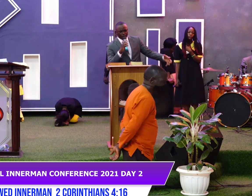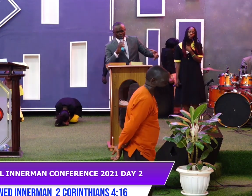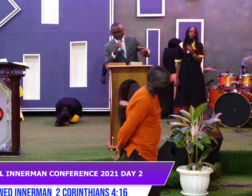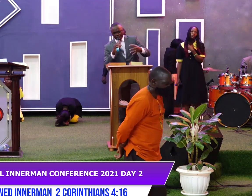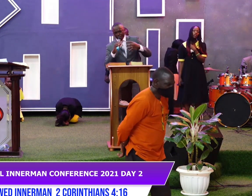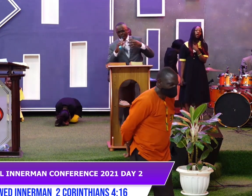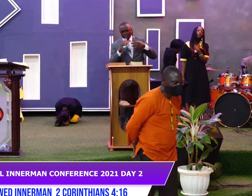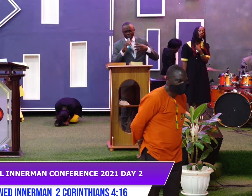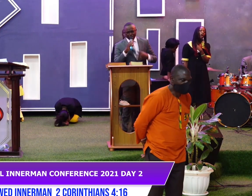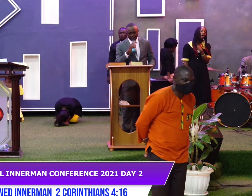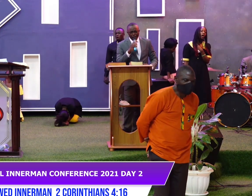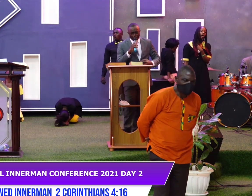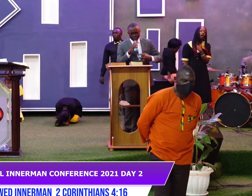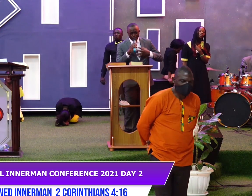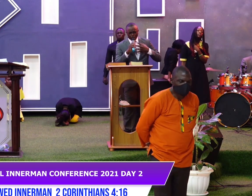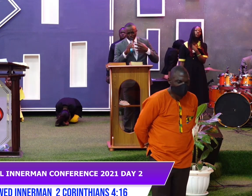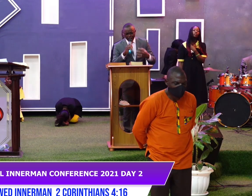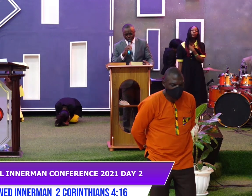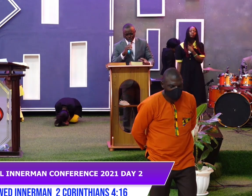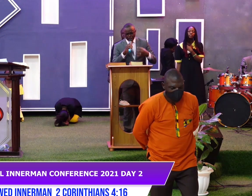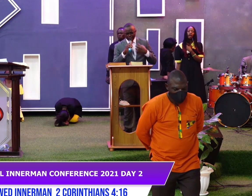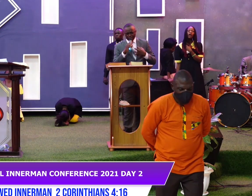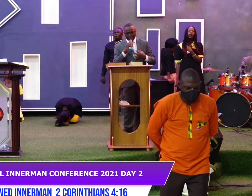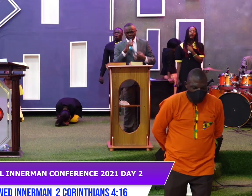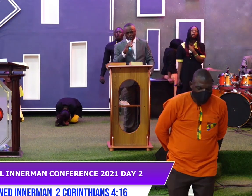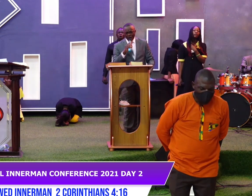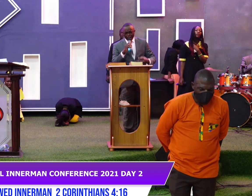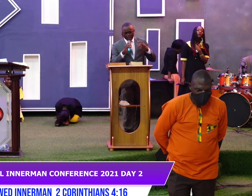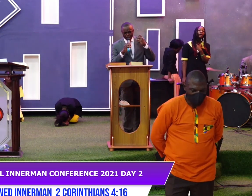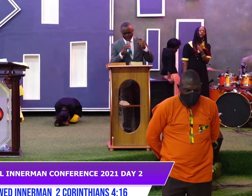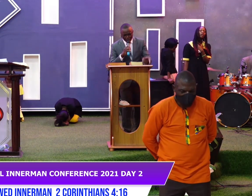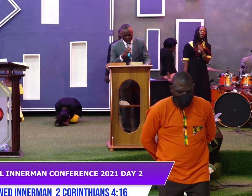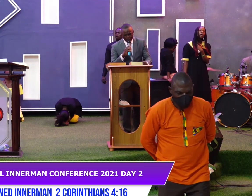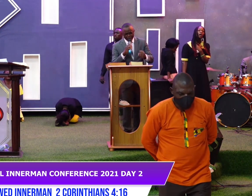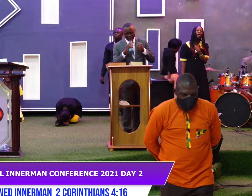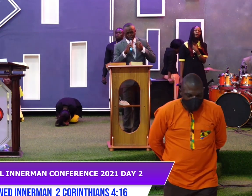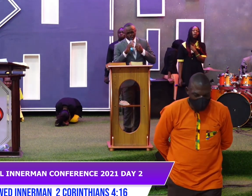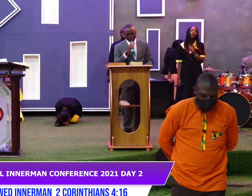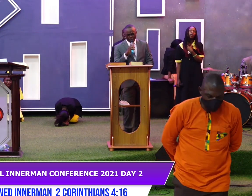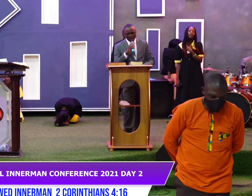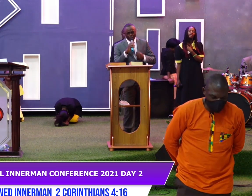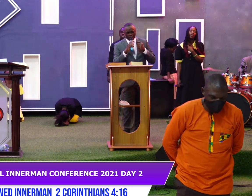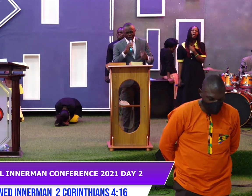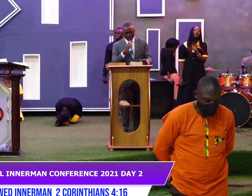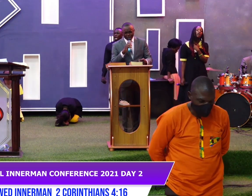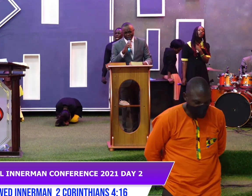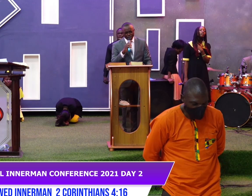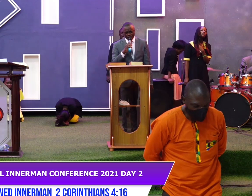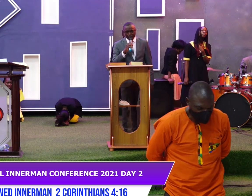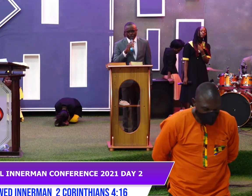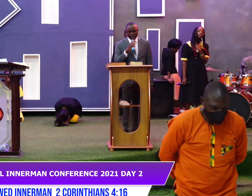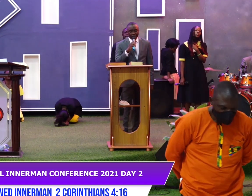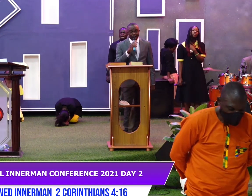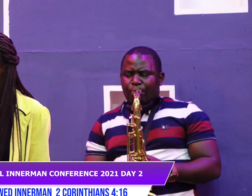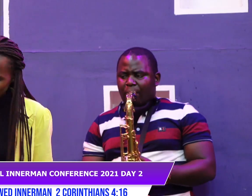omwoyo omutukuvu ye muyambi waffe omwoyo omutukuvu yakyusa ebyafaayo promise keeper we invite you mukwano gwaffe